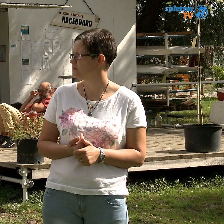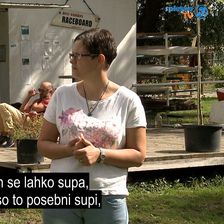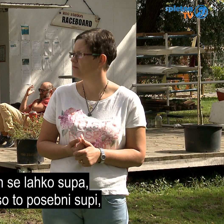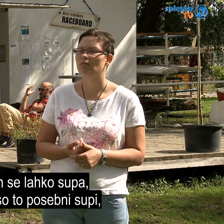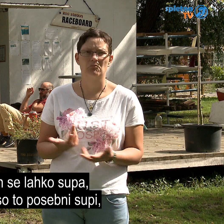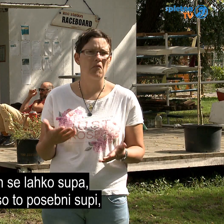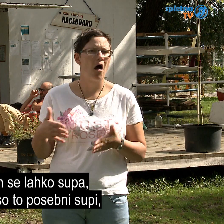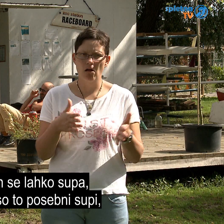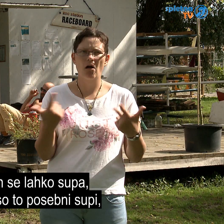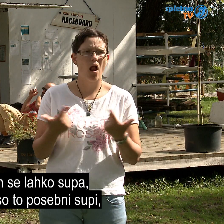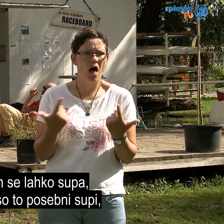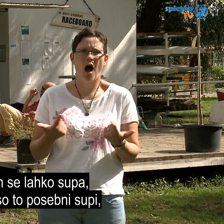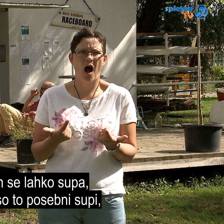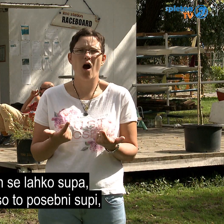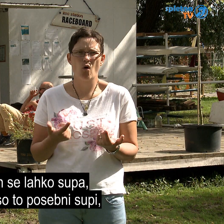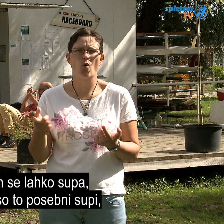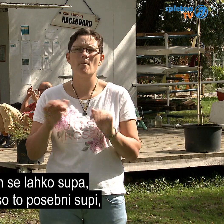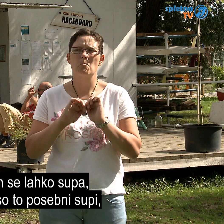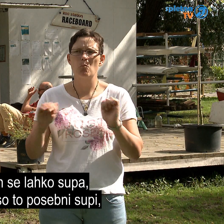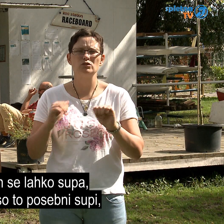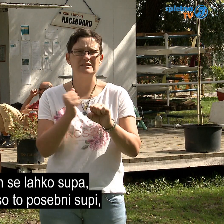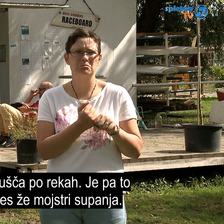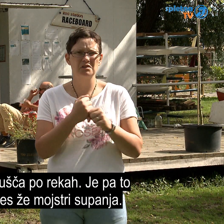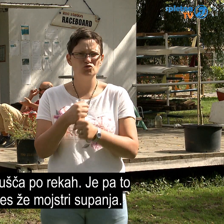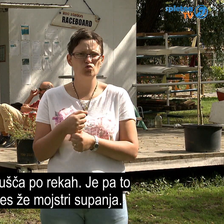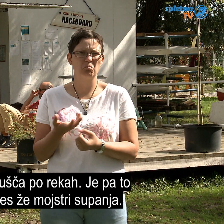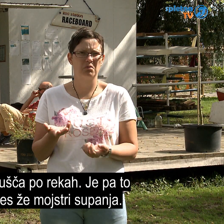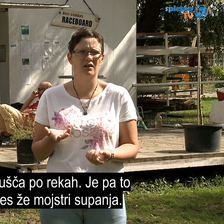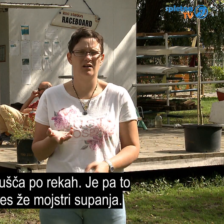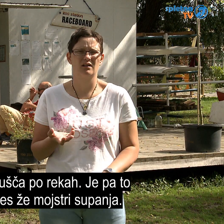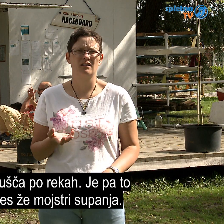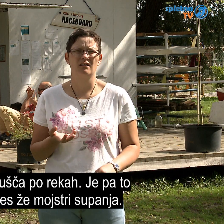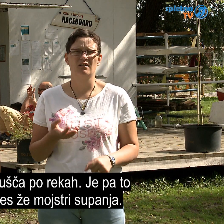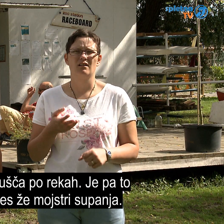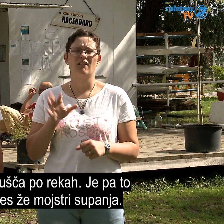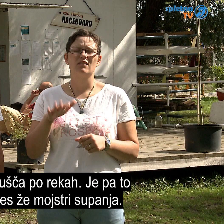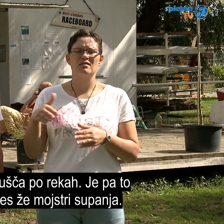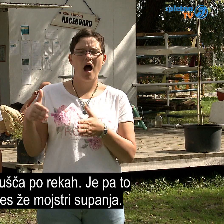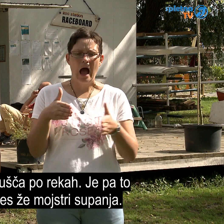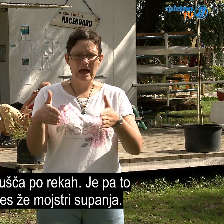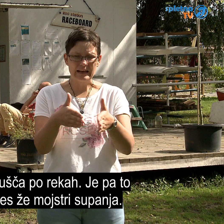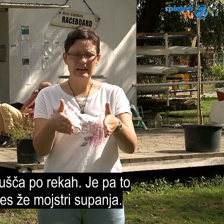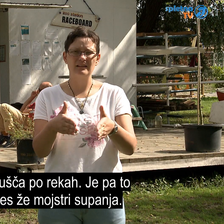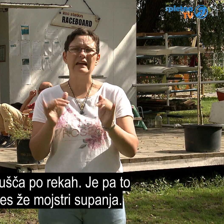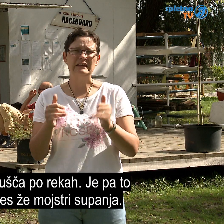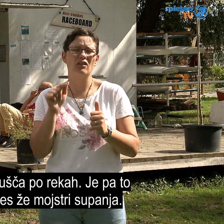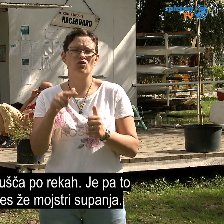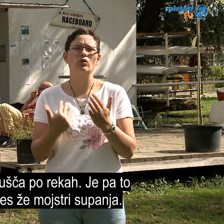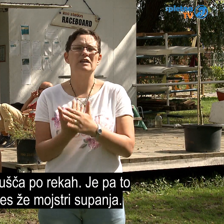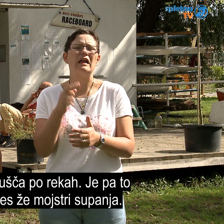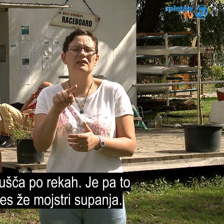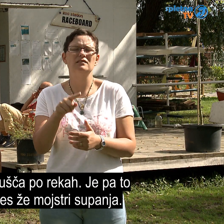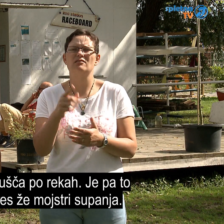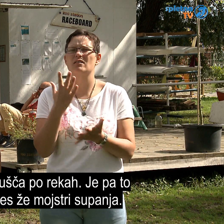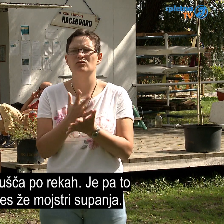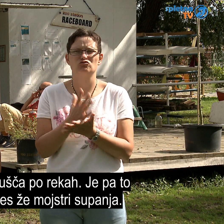Na rekah se lahko supa, s tem, da so to posebni supi, s katerimi se spušča po rekah, je pa to za tiste, ki so res